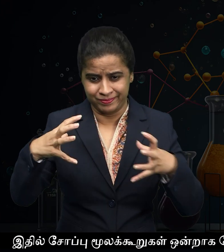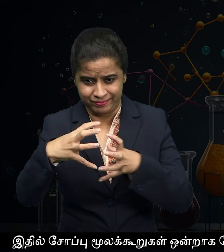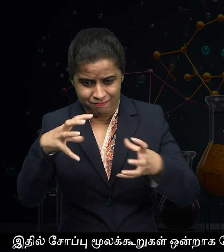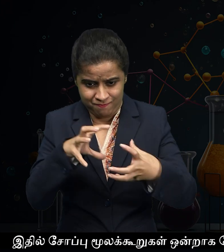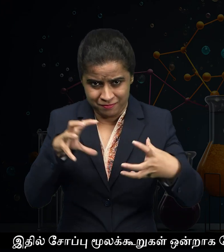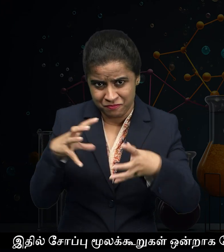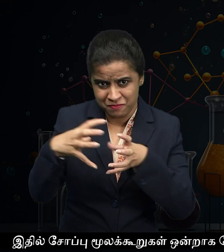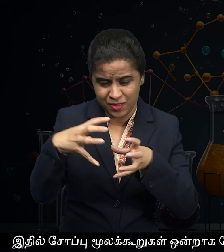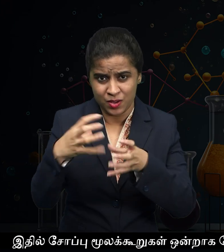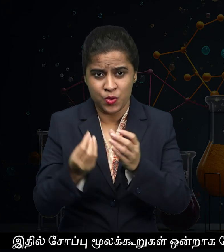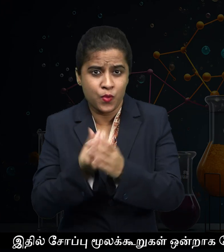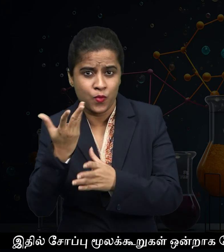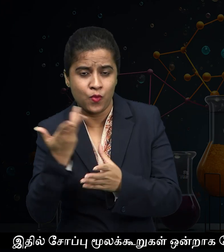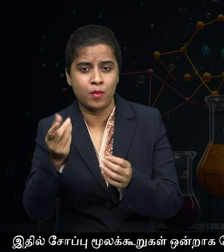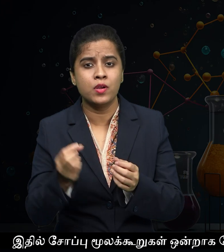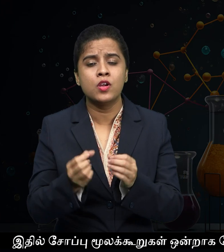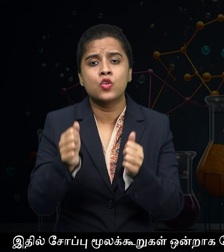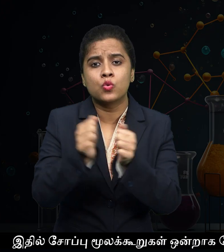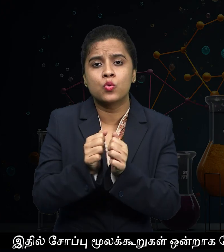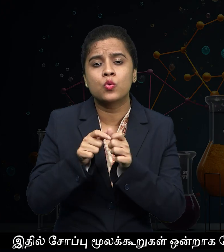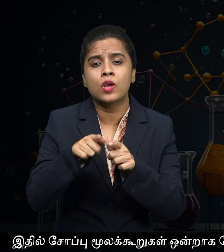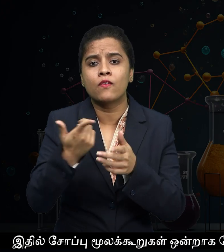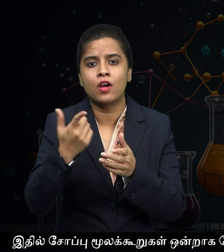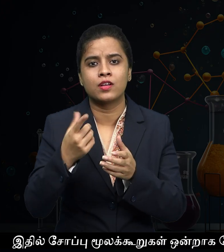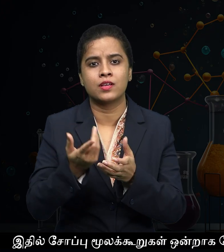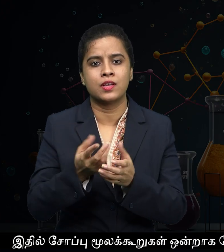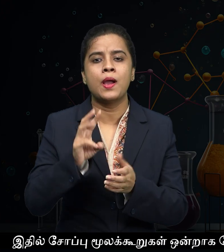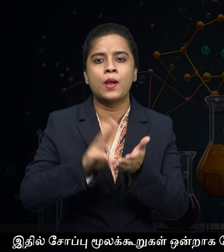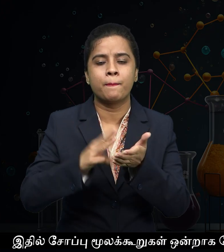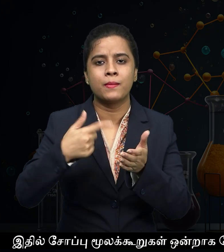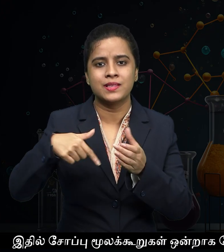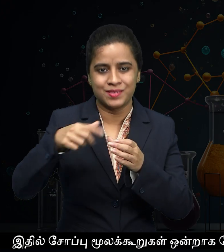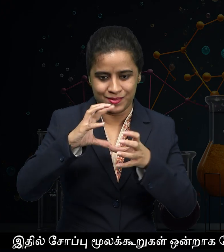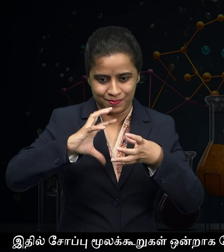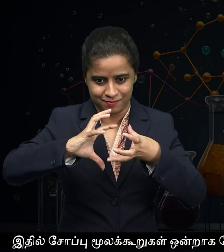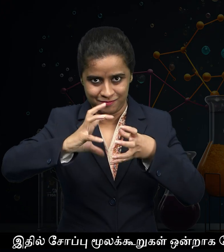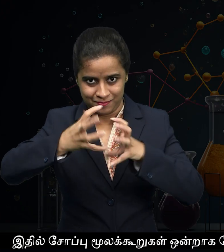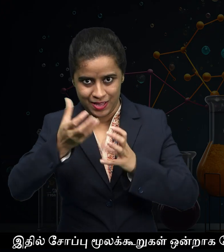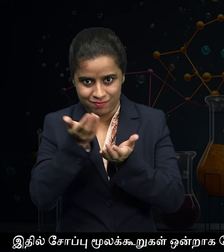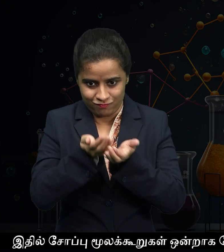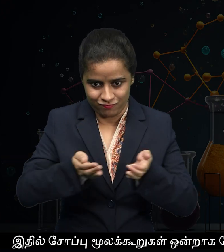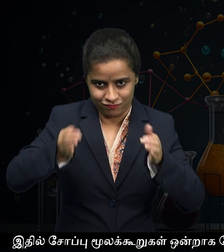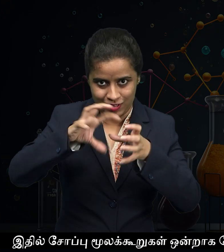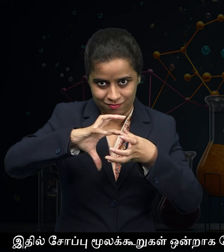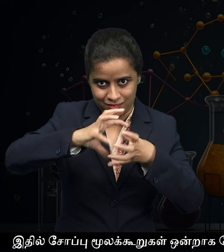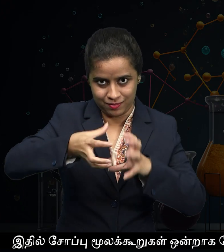இதில் சோப்பு மூலக்கூறுகள் ஒன்றாக சேர்ந்து கோள மைக்கேல்களை உருவாக்குகின்றன.